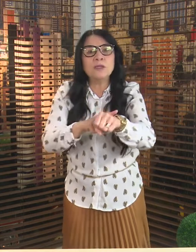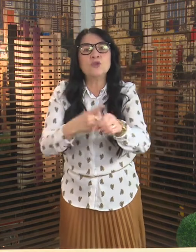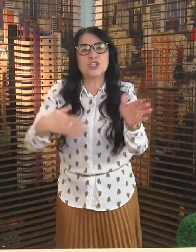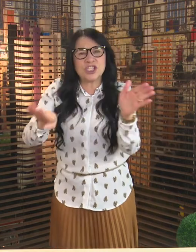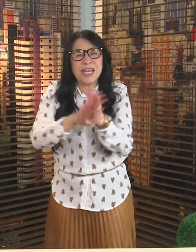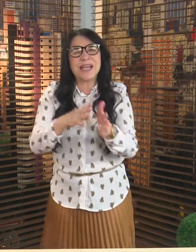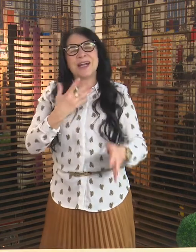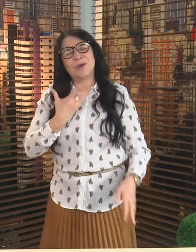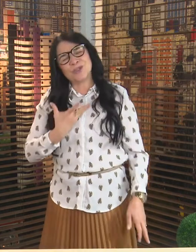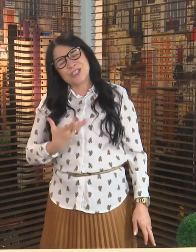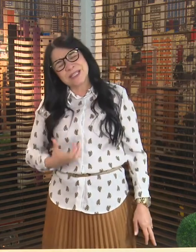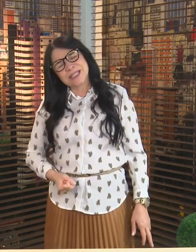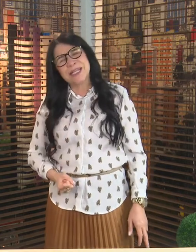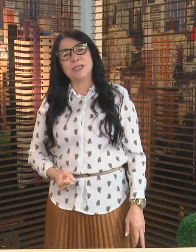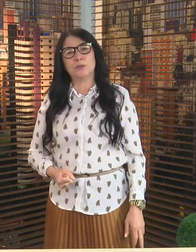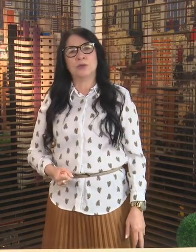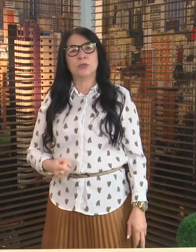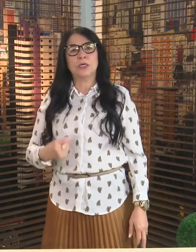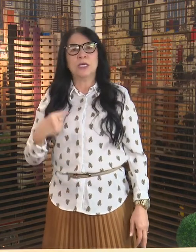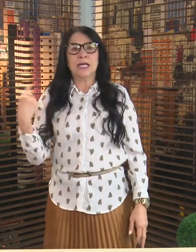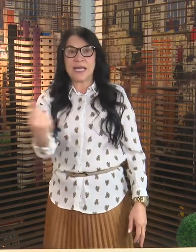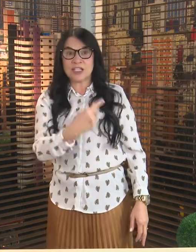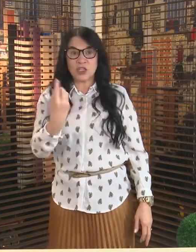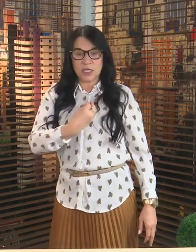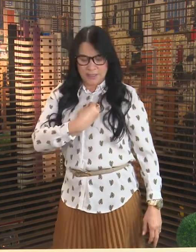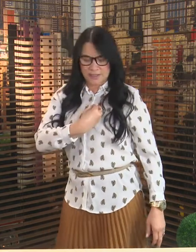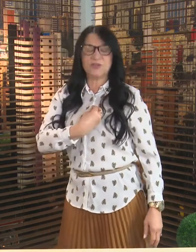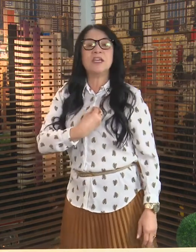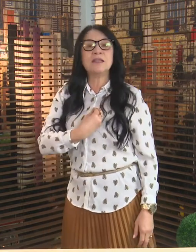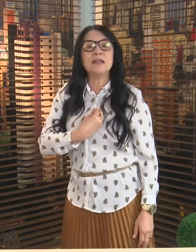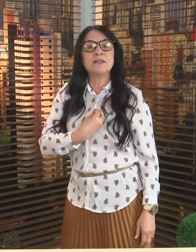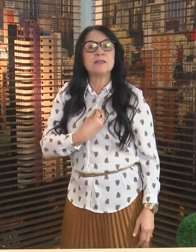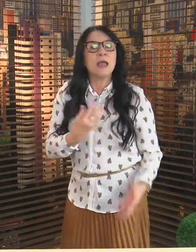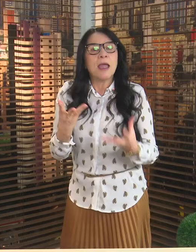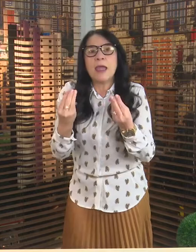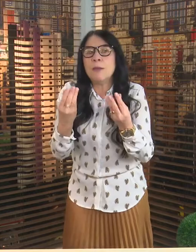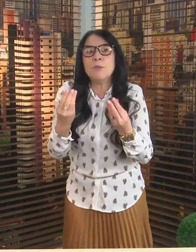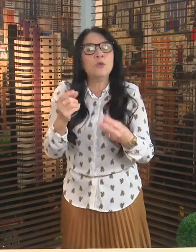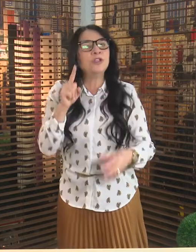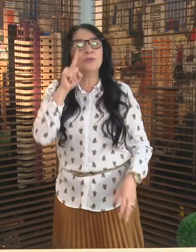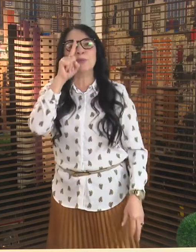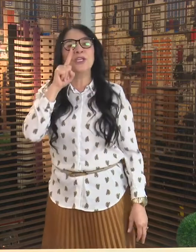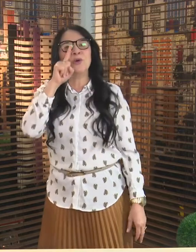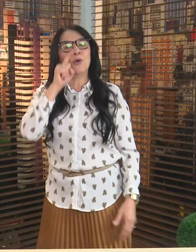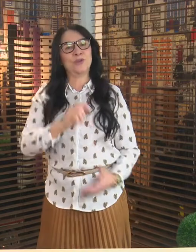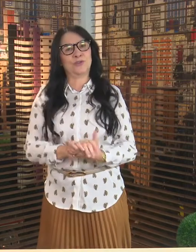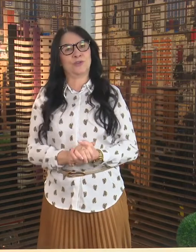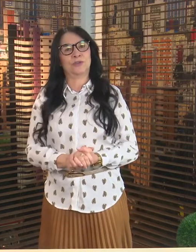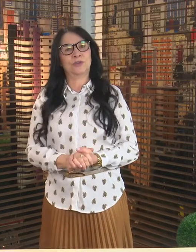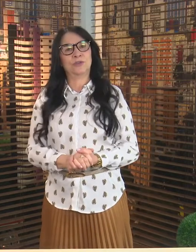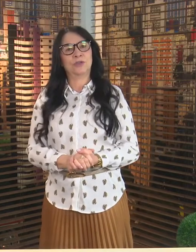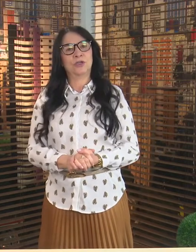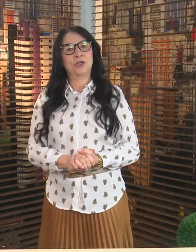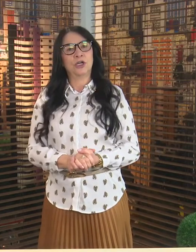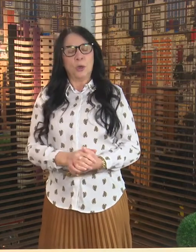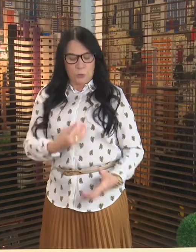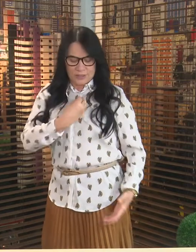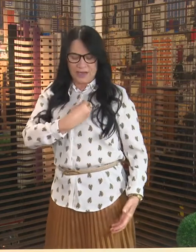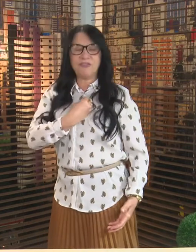Quando chega o desânimo nas nossas vidas, é muito perigoso, pois a